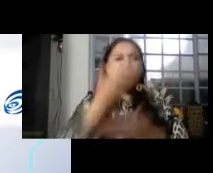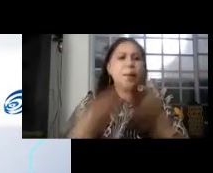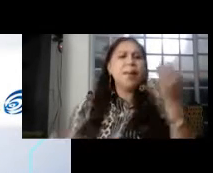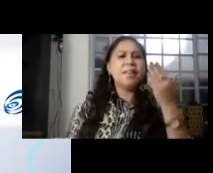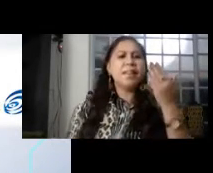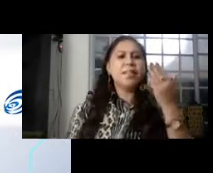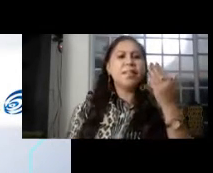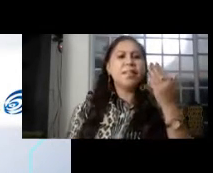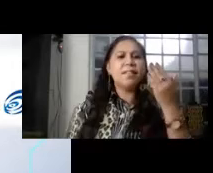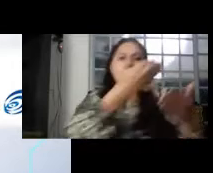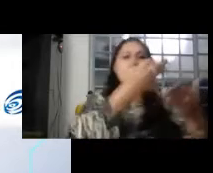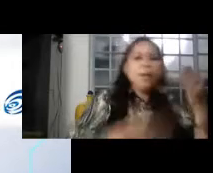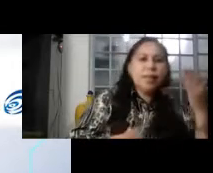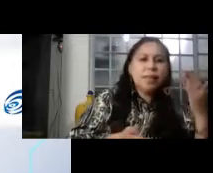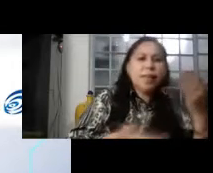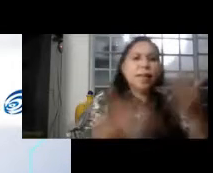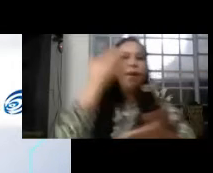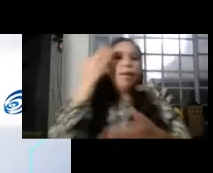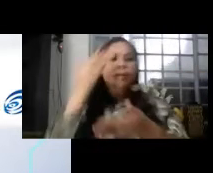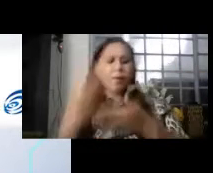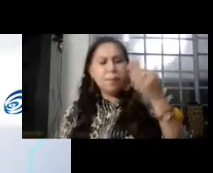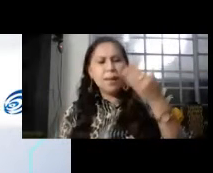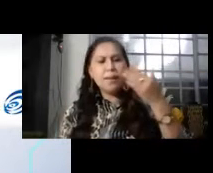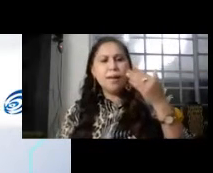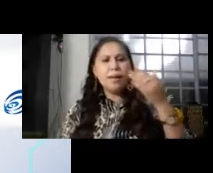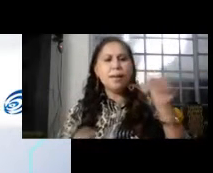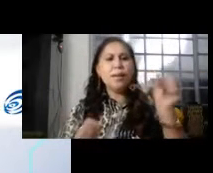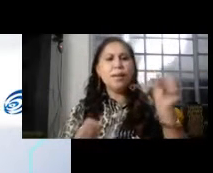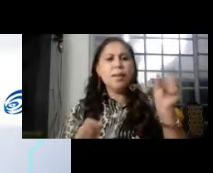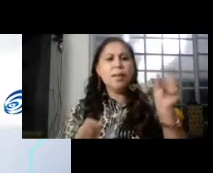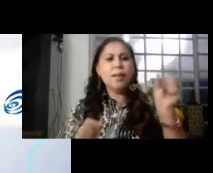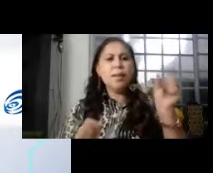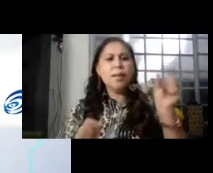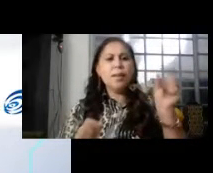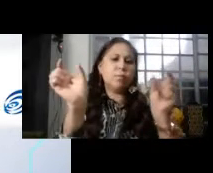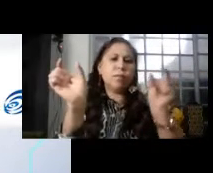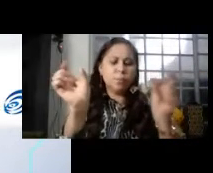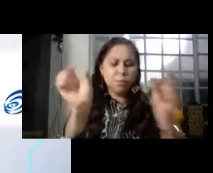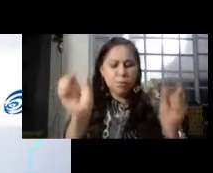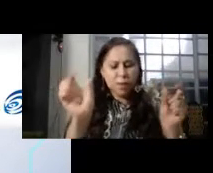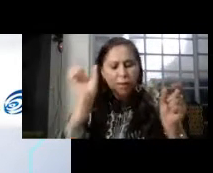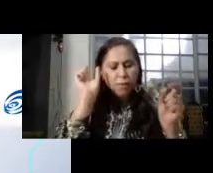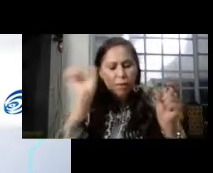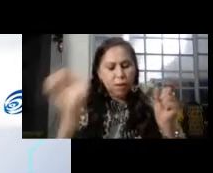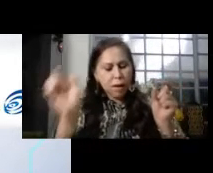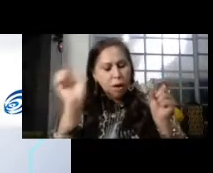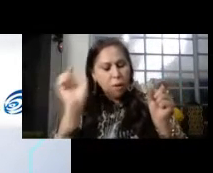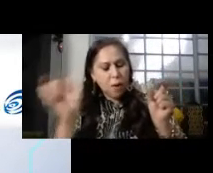Eu perdi, ó. Então perder e perder. Ele repetiu esse sinal, tanto no